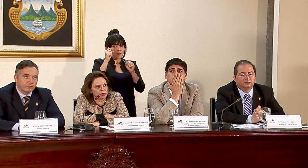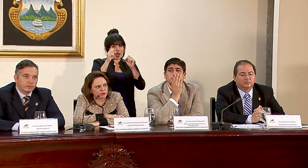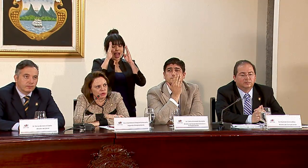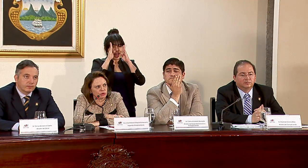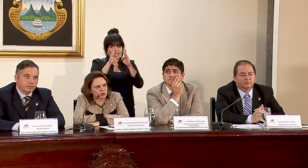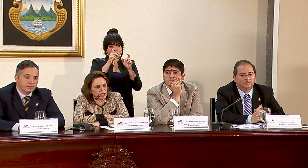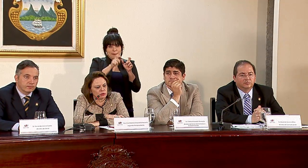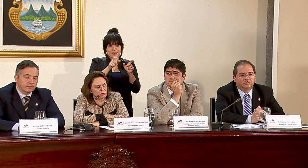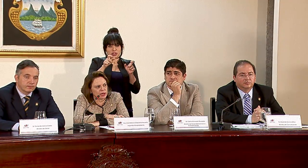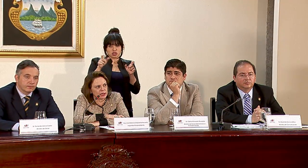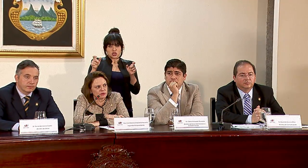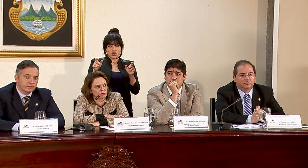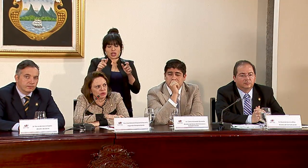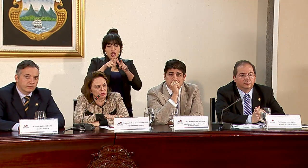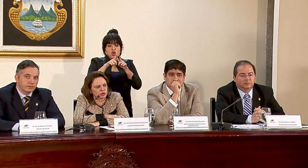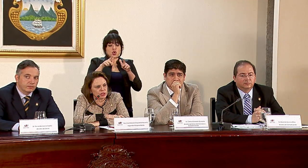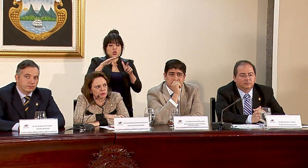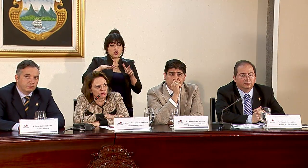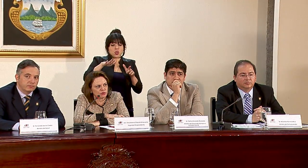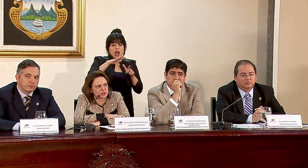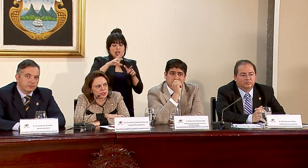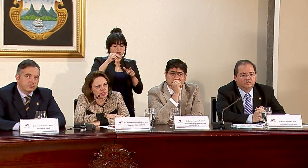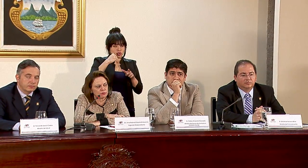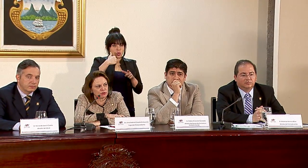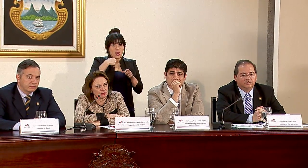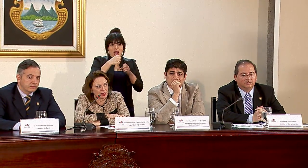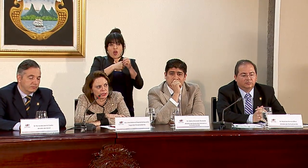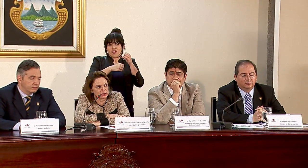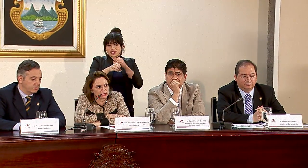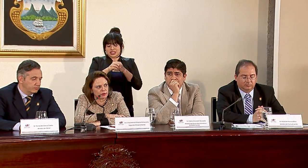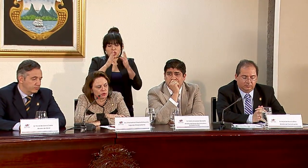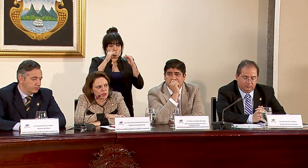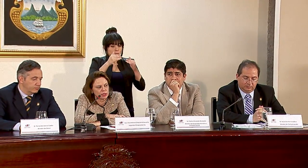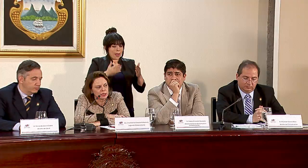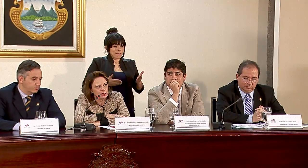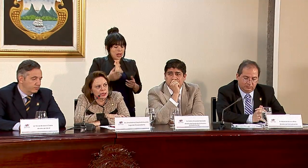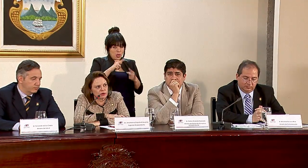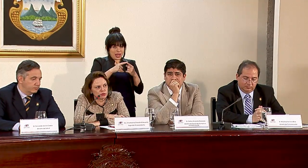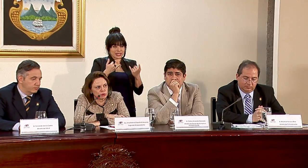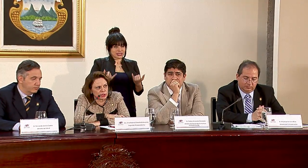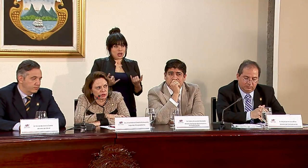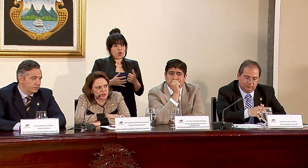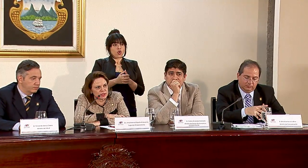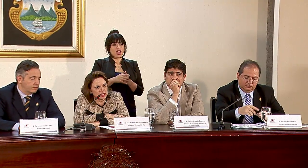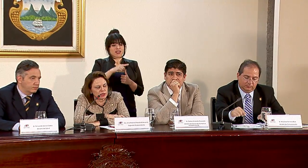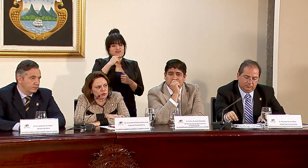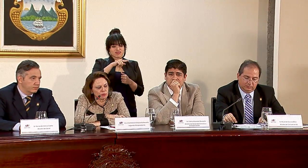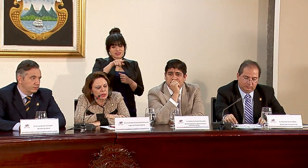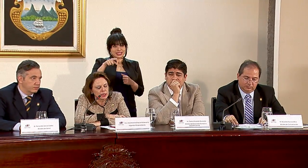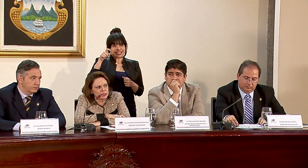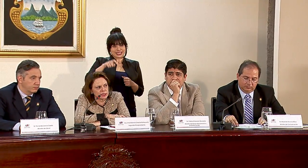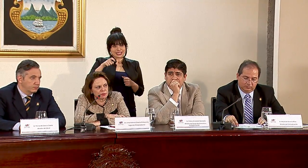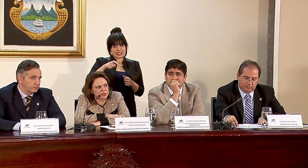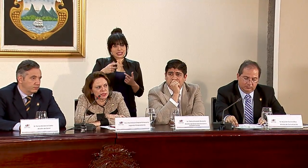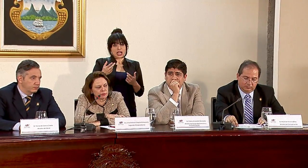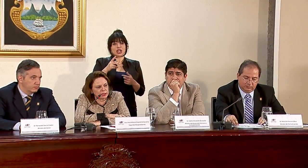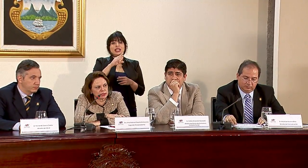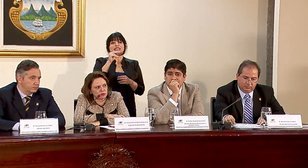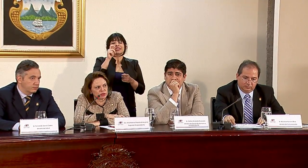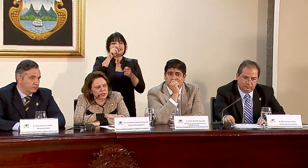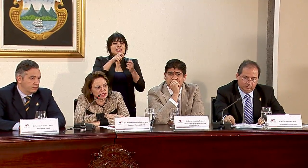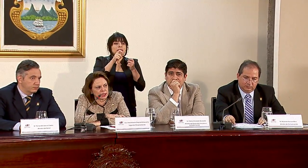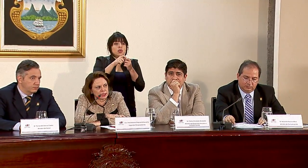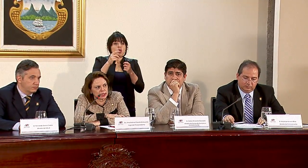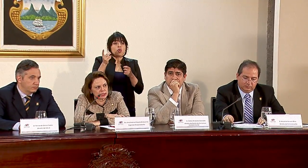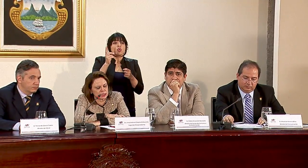a la población en los lugares donde no tenemos oficina ni personal al día de hoy que ha resultado necesario. Y es que precisamente